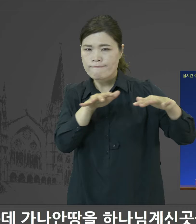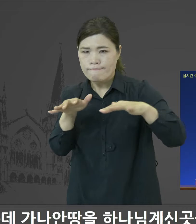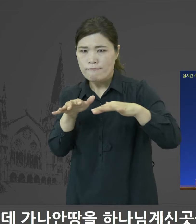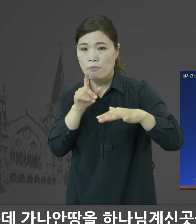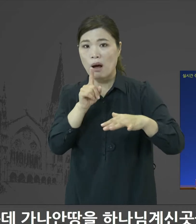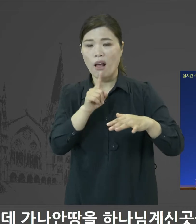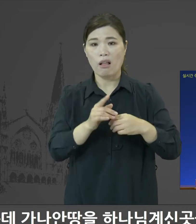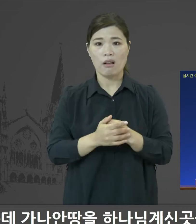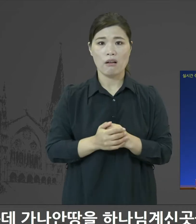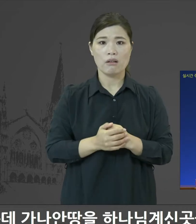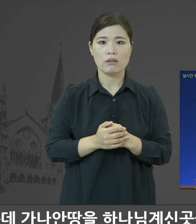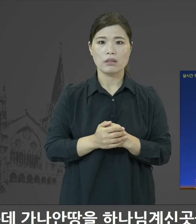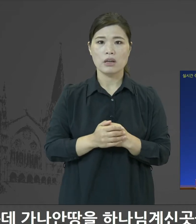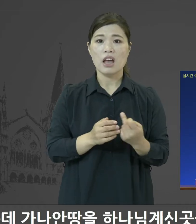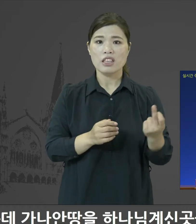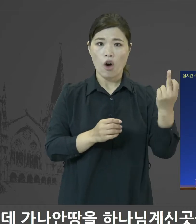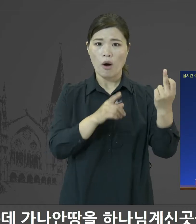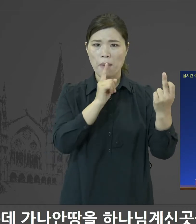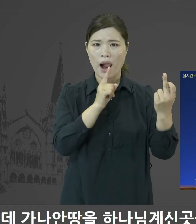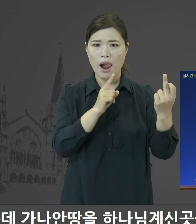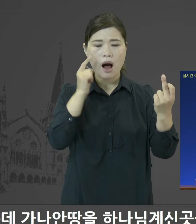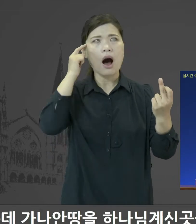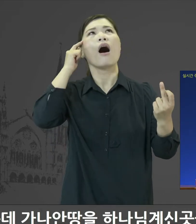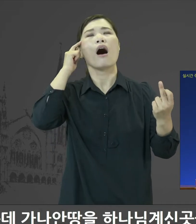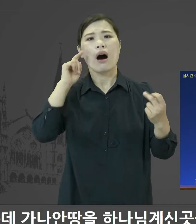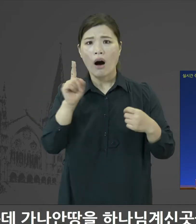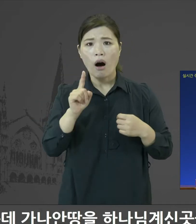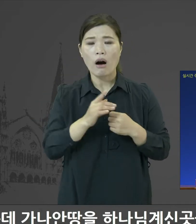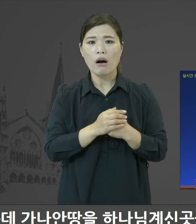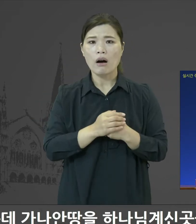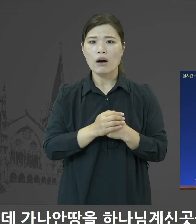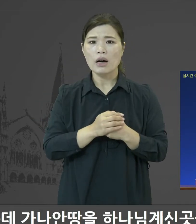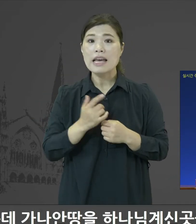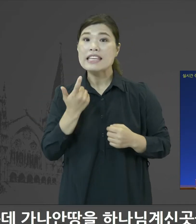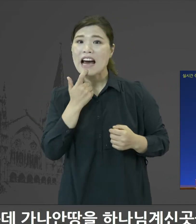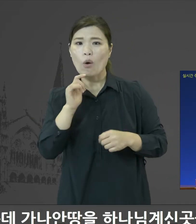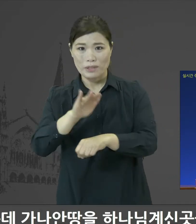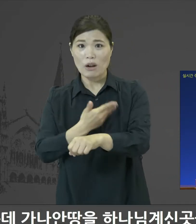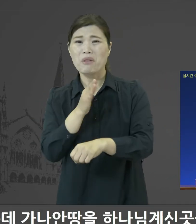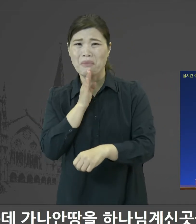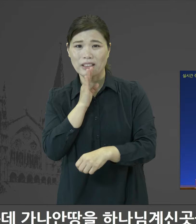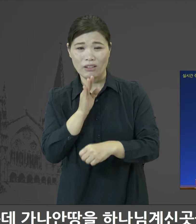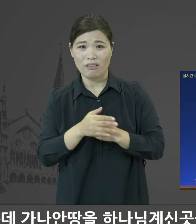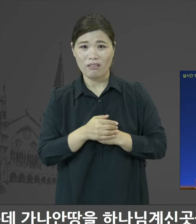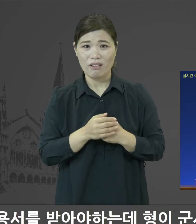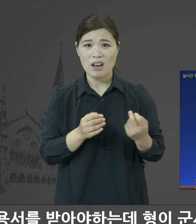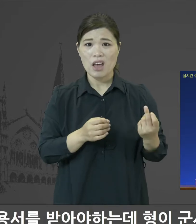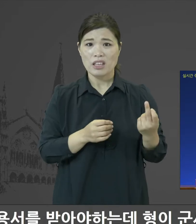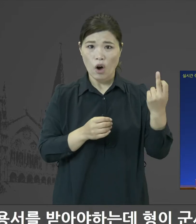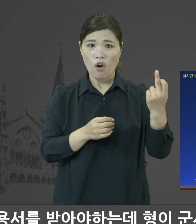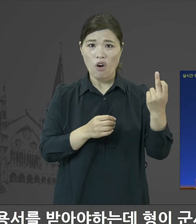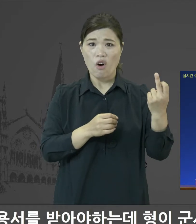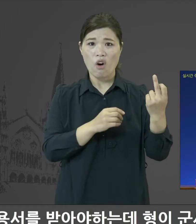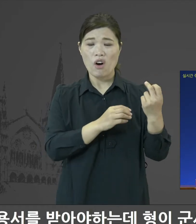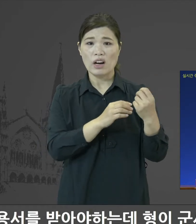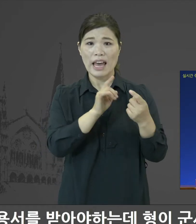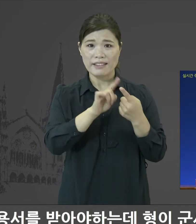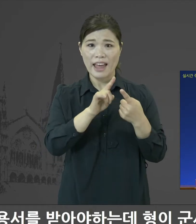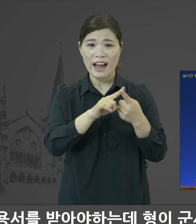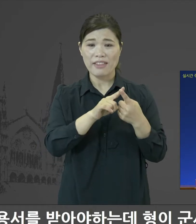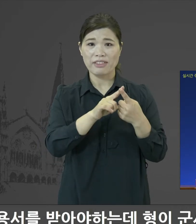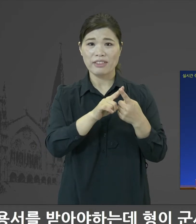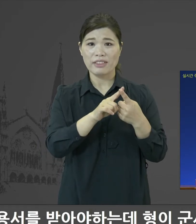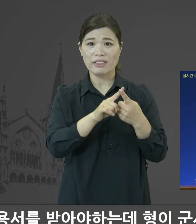옛날에 형이 한 말이 기억난 것이죠. 야곱이 잘못을 했습니다. 형에게 가기로